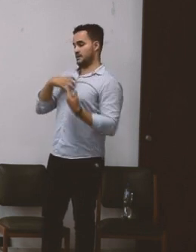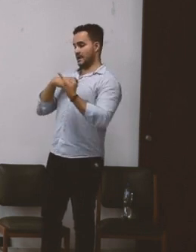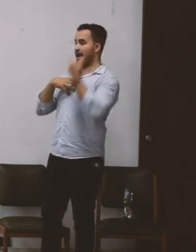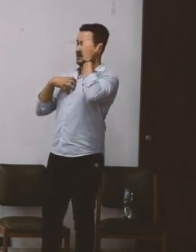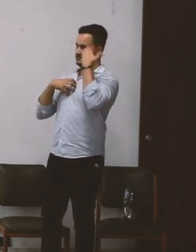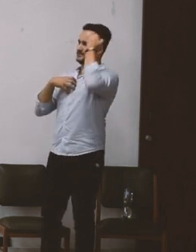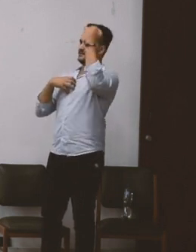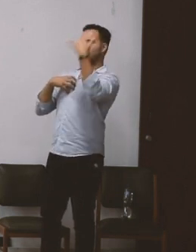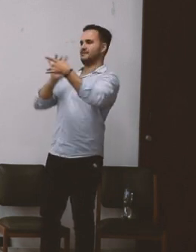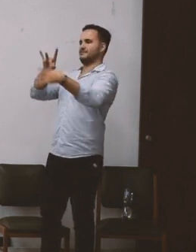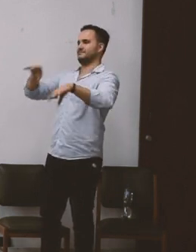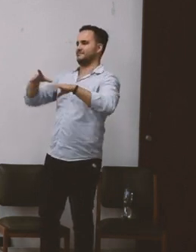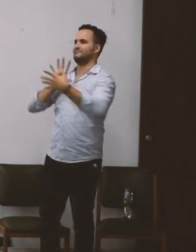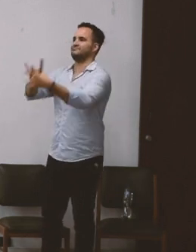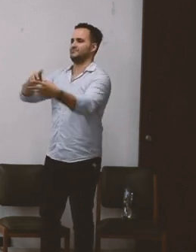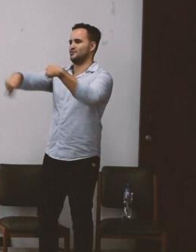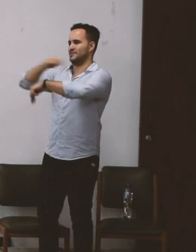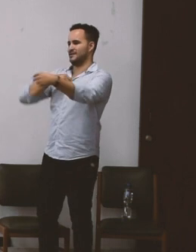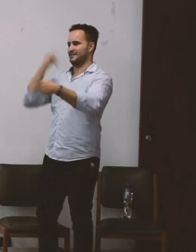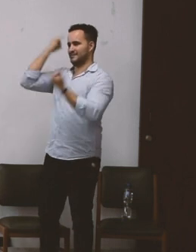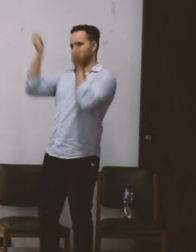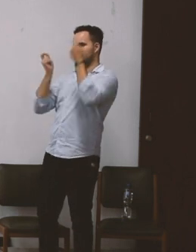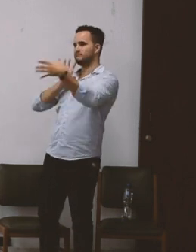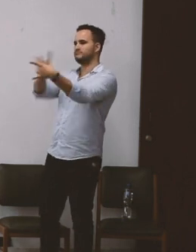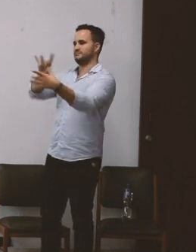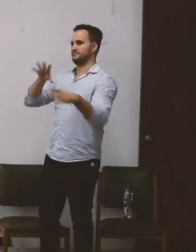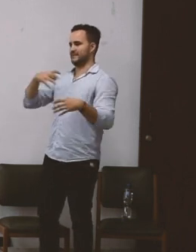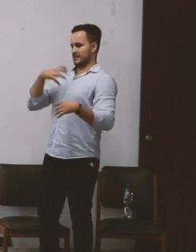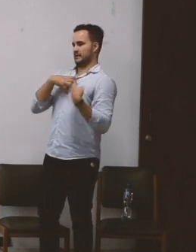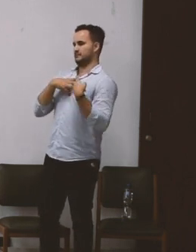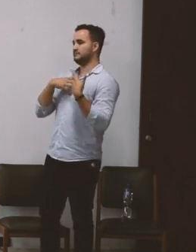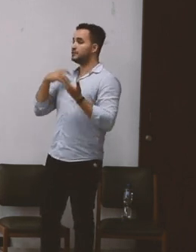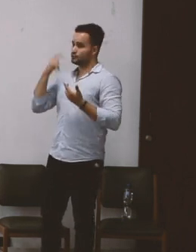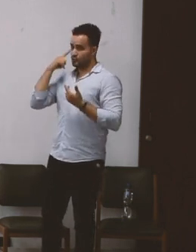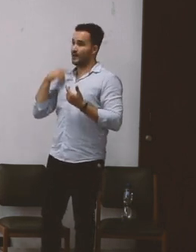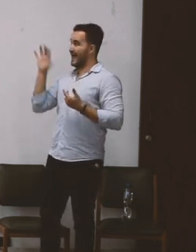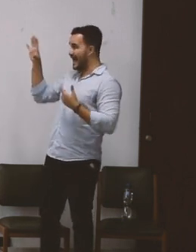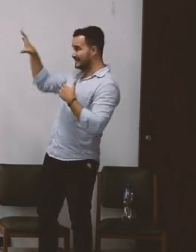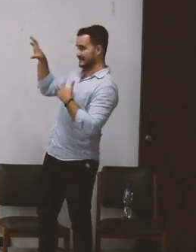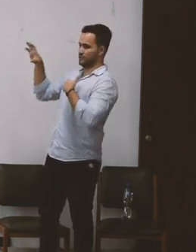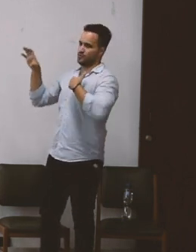sería un claro ejemplo de ello. Y pues en esta parte del texto pues me quiero quejar con ustedes.